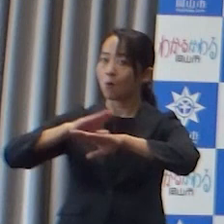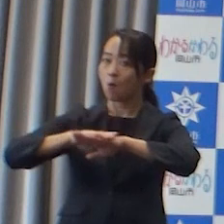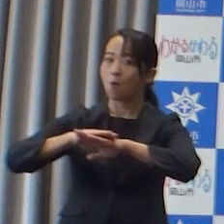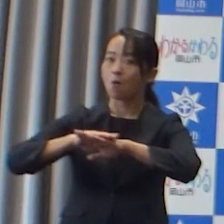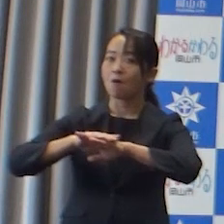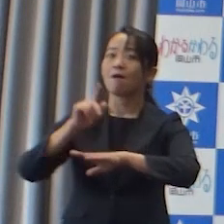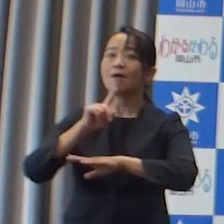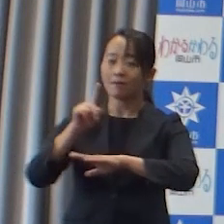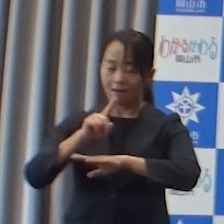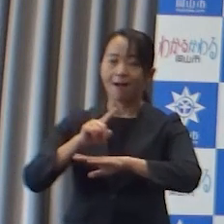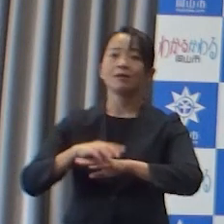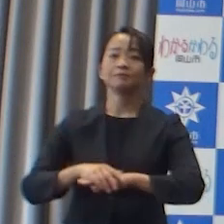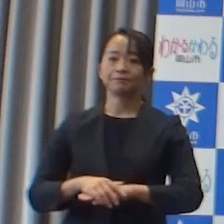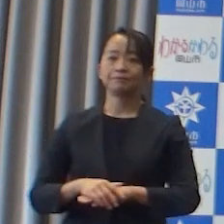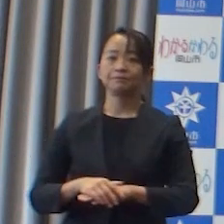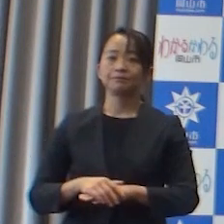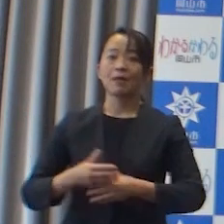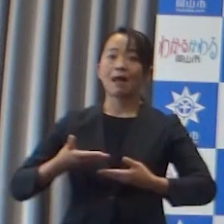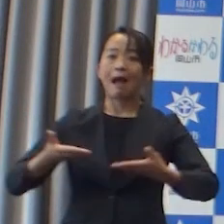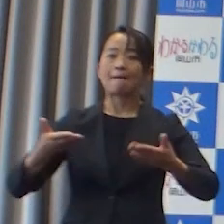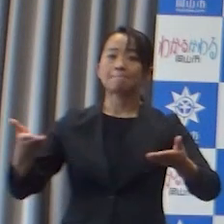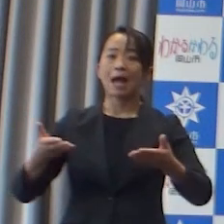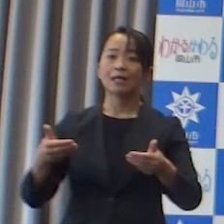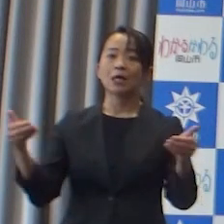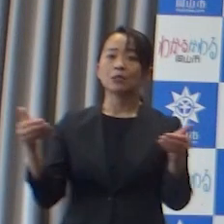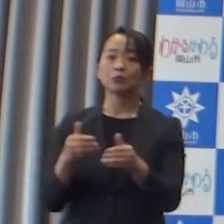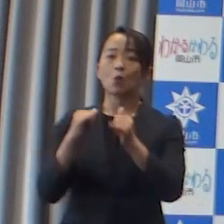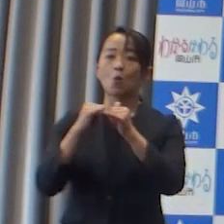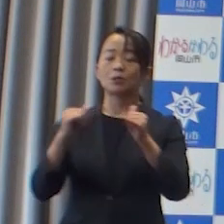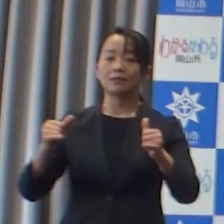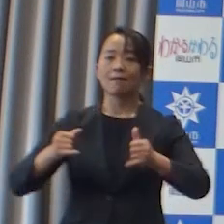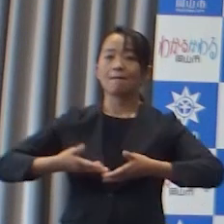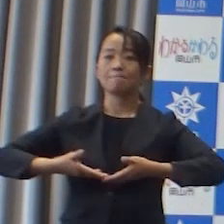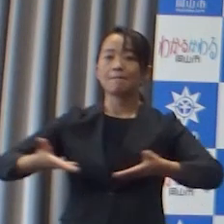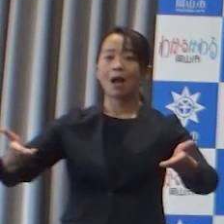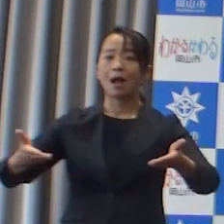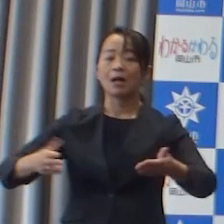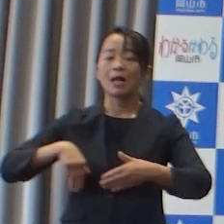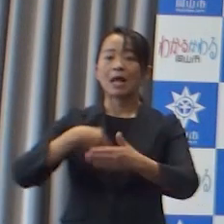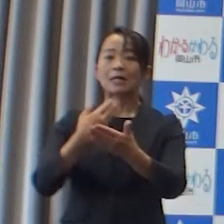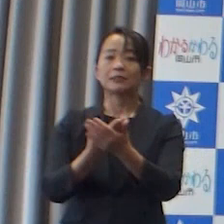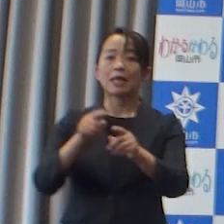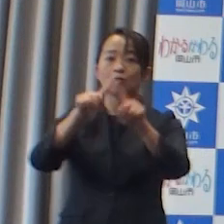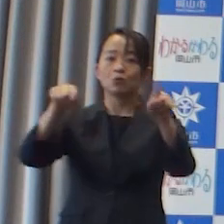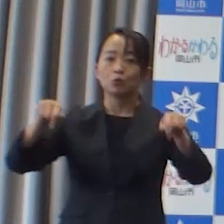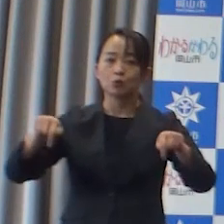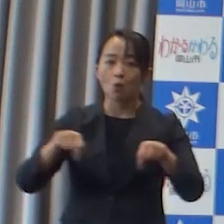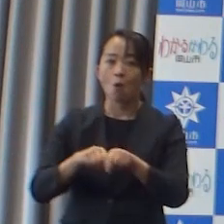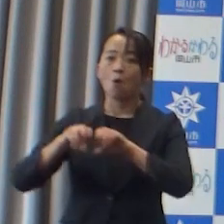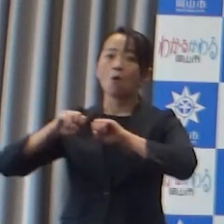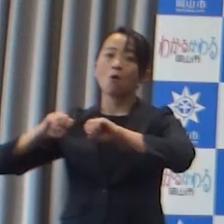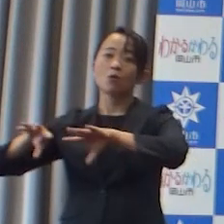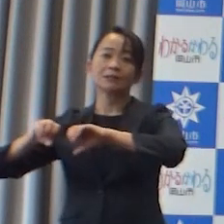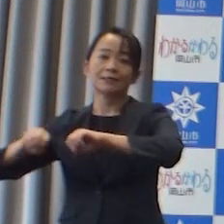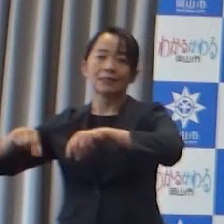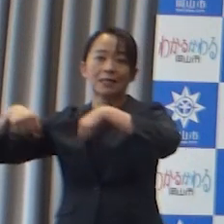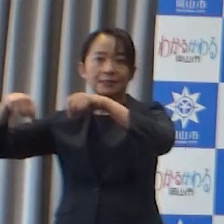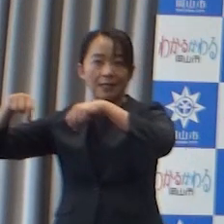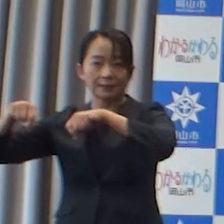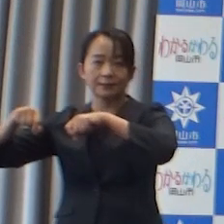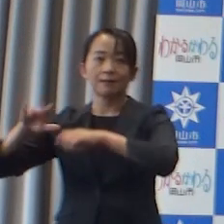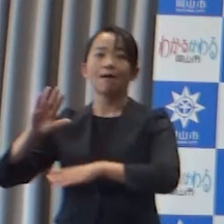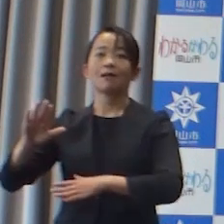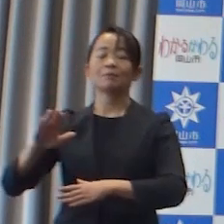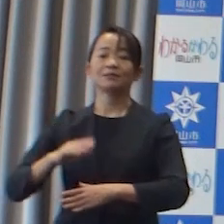詳細については、 LP ガス販売事業者が発行する請求書またはチラシ等でお知らせをする予